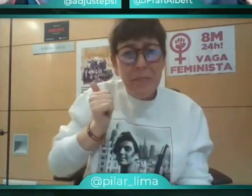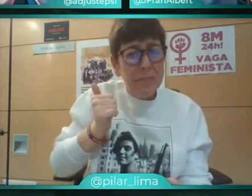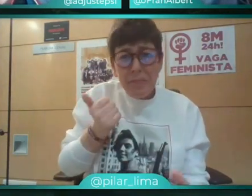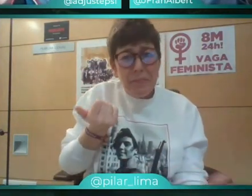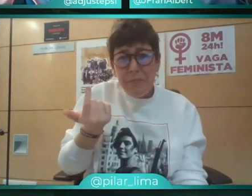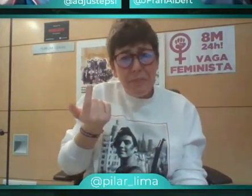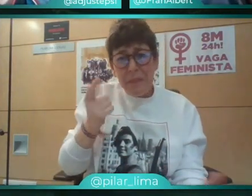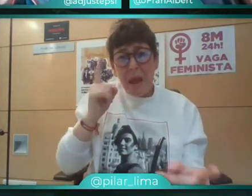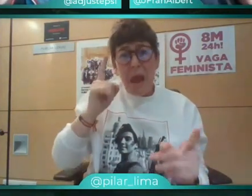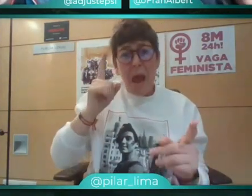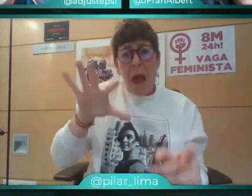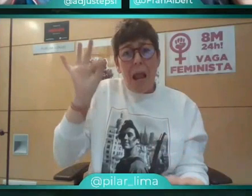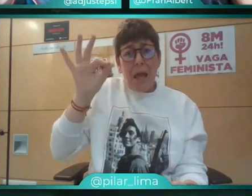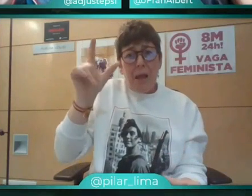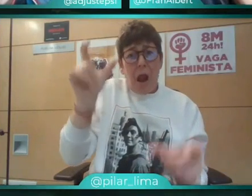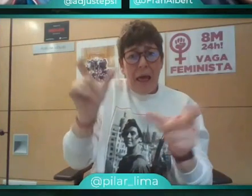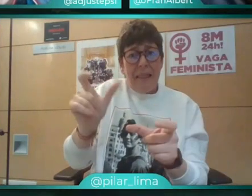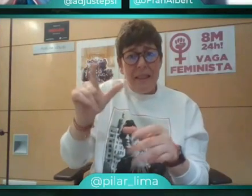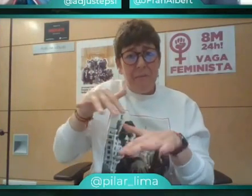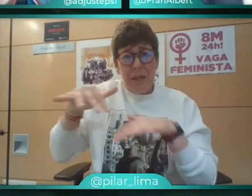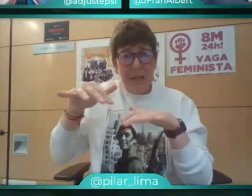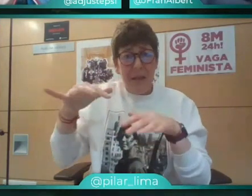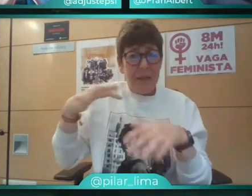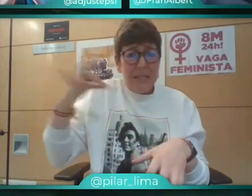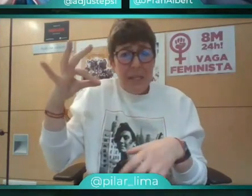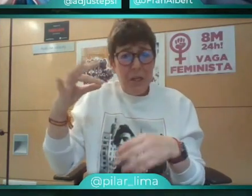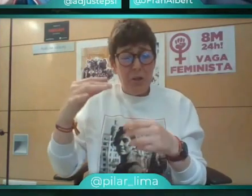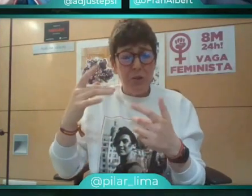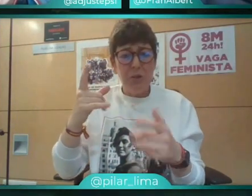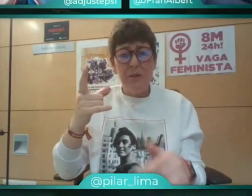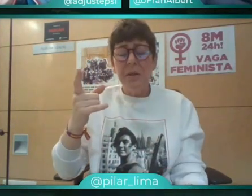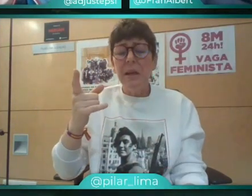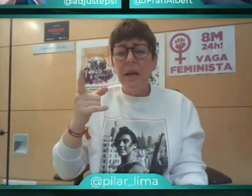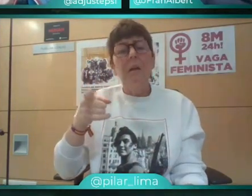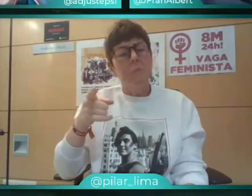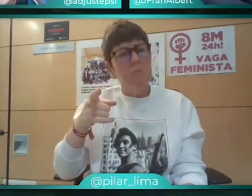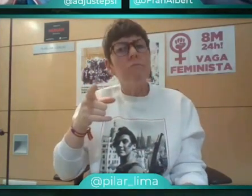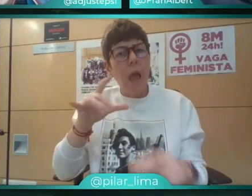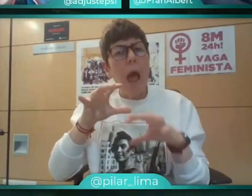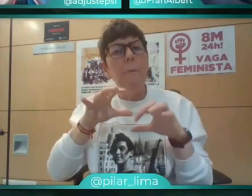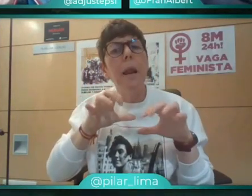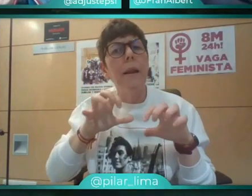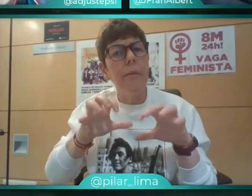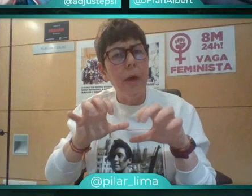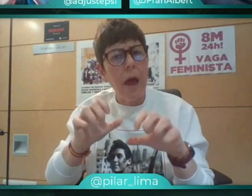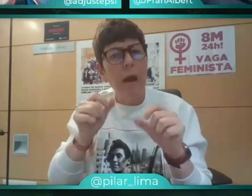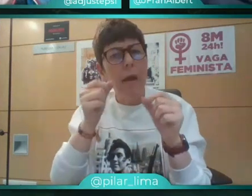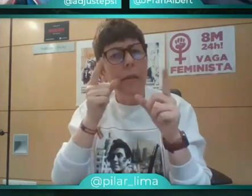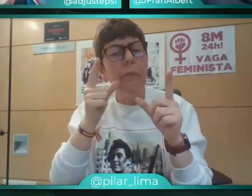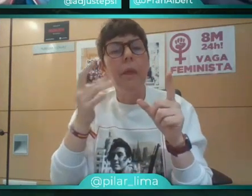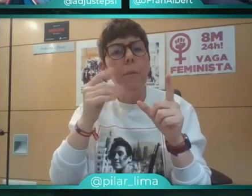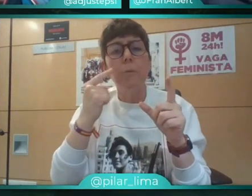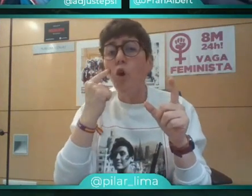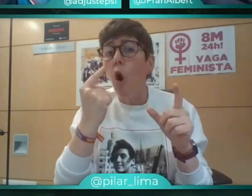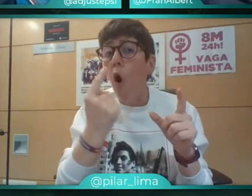y al entrar ahí fue bueno la militancia me pidió que yo estuviera ahí